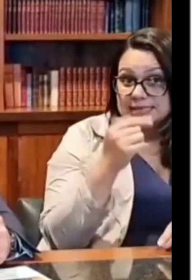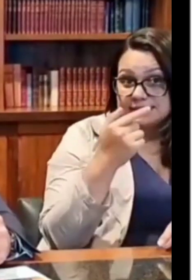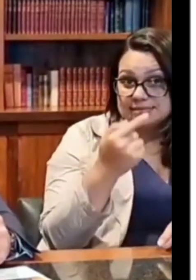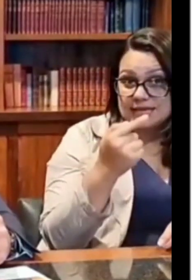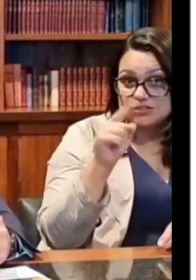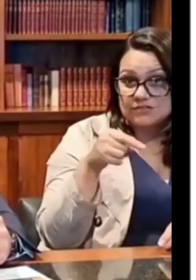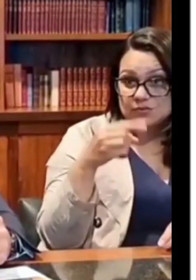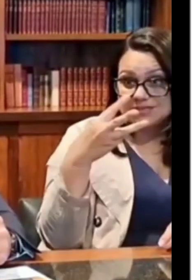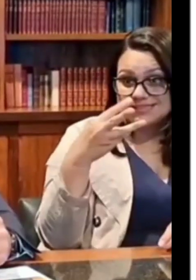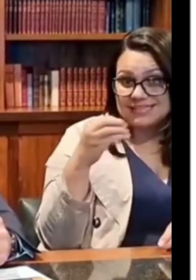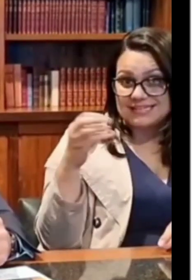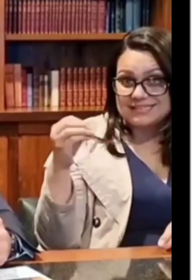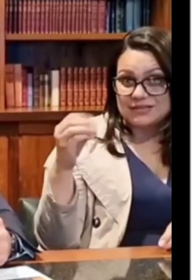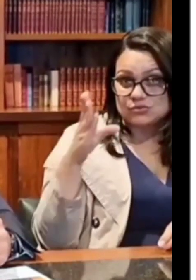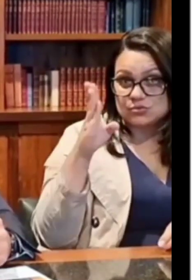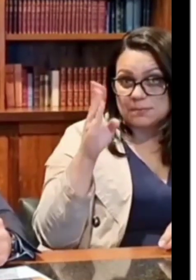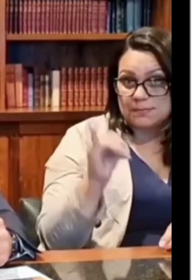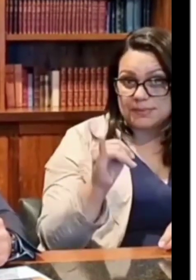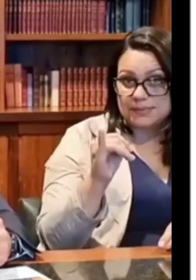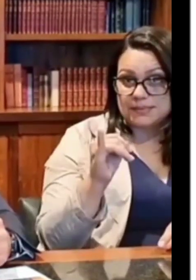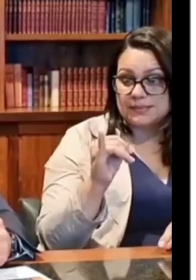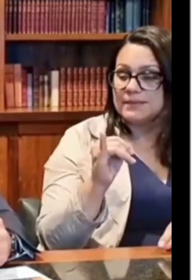para